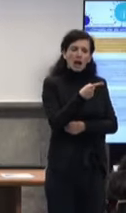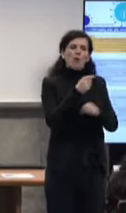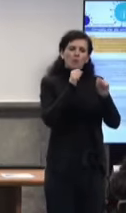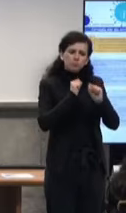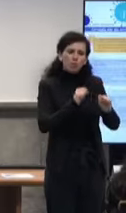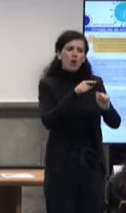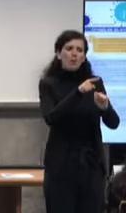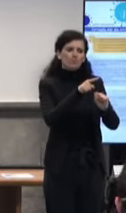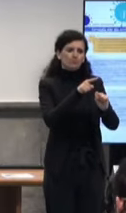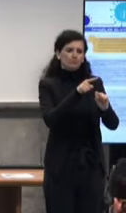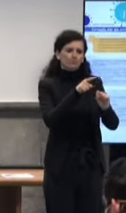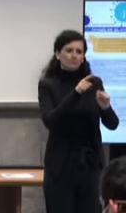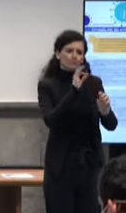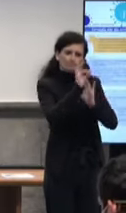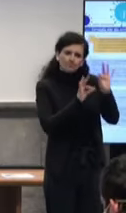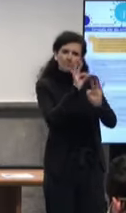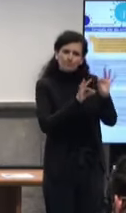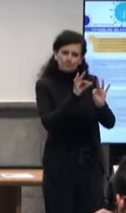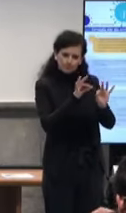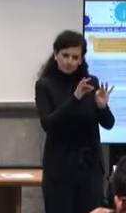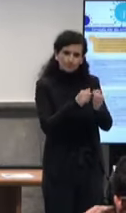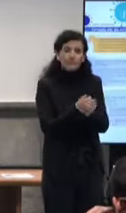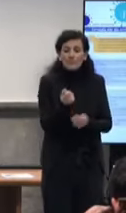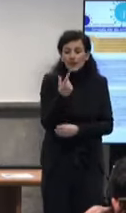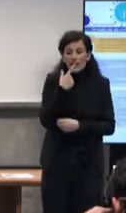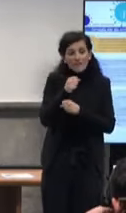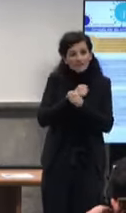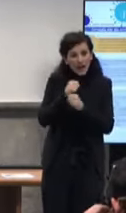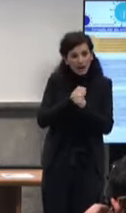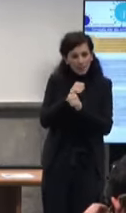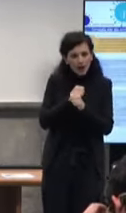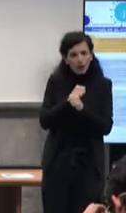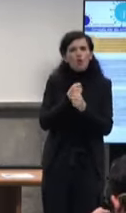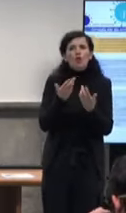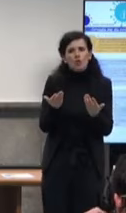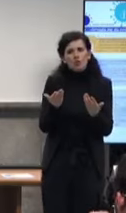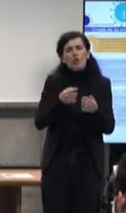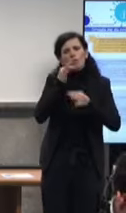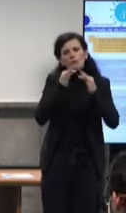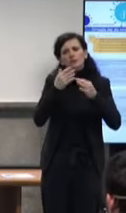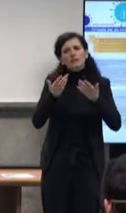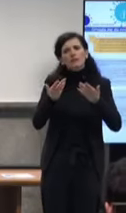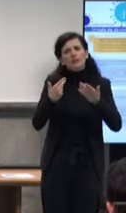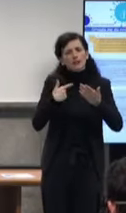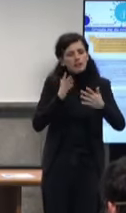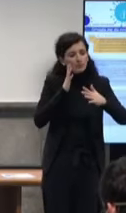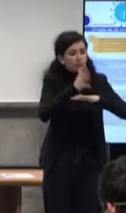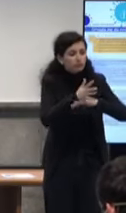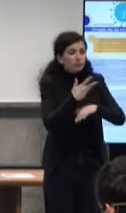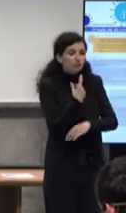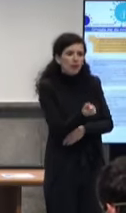clinico sostanzialmente quindi questo quando parliamo di farmaci parliamo soprattutto di un intervento una volta che ci sono manifestazioni